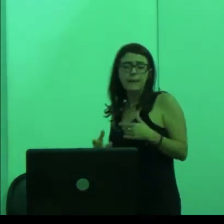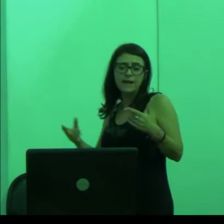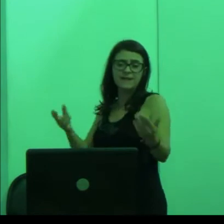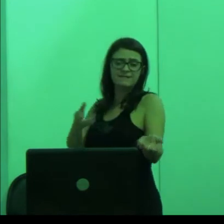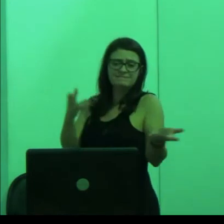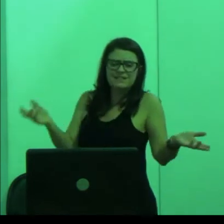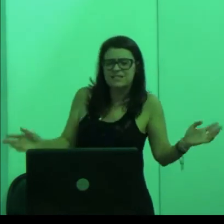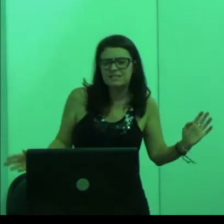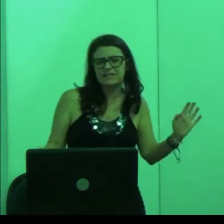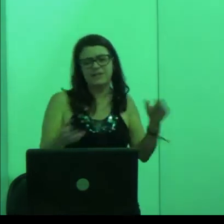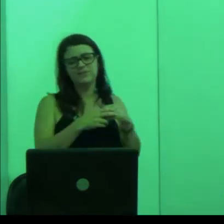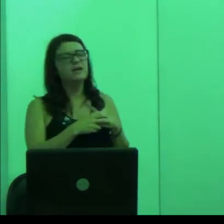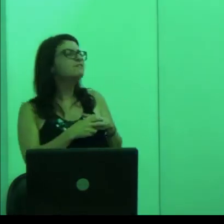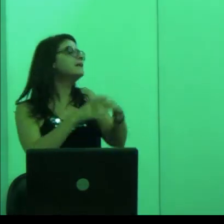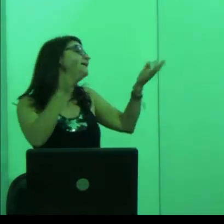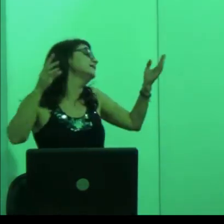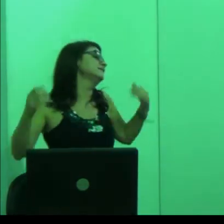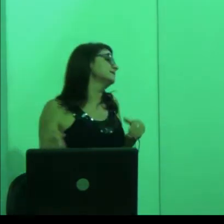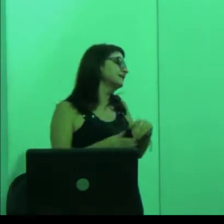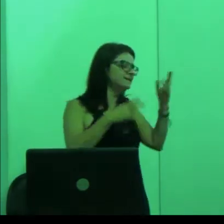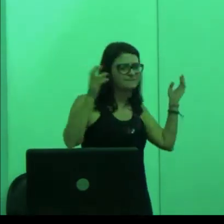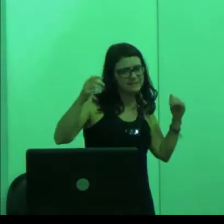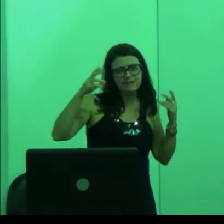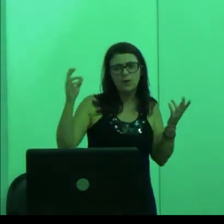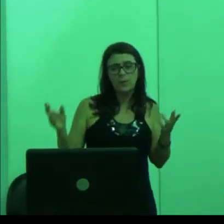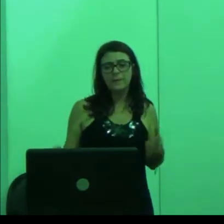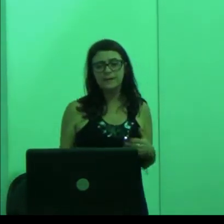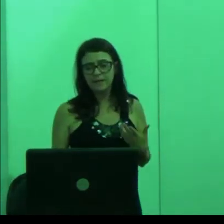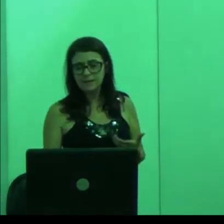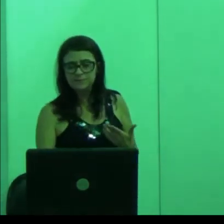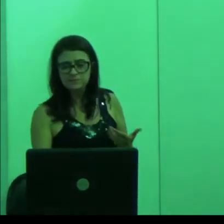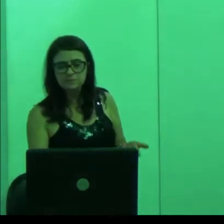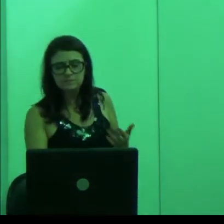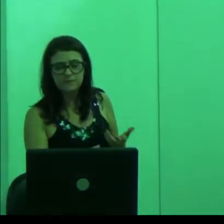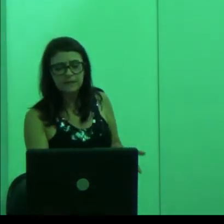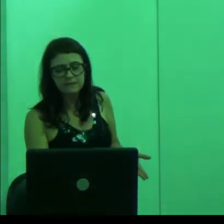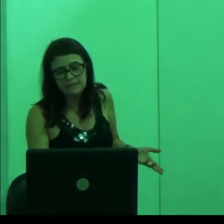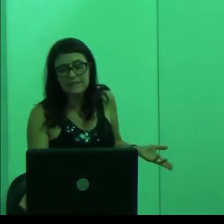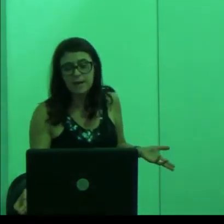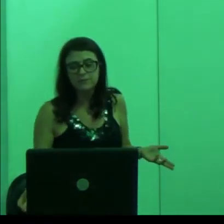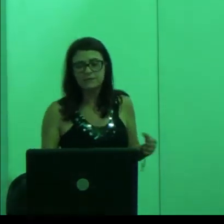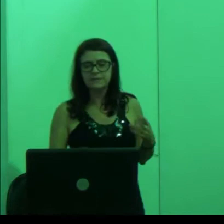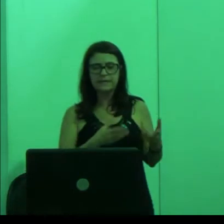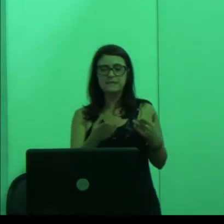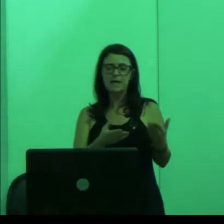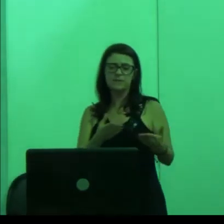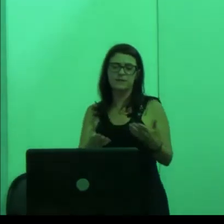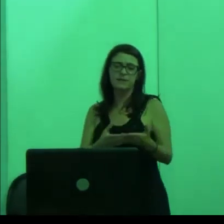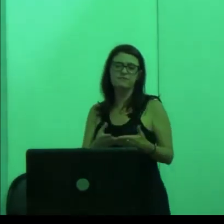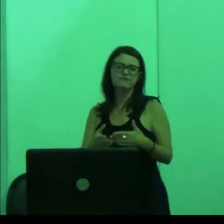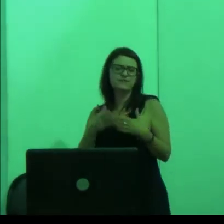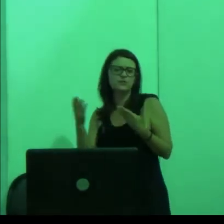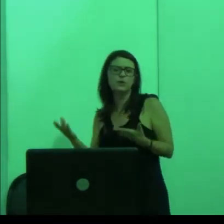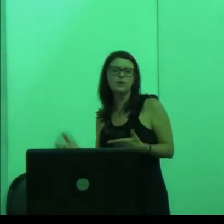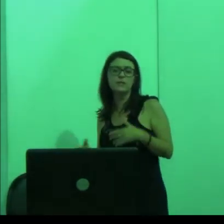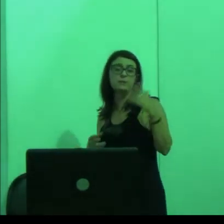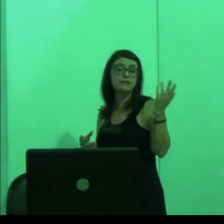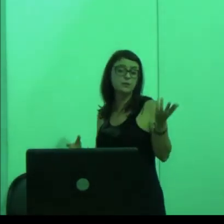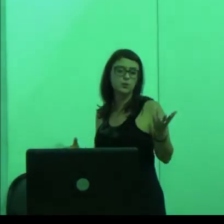Aí, achei estranho. Falei, mas ela quer manter, tá bom. E ela, né, vocês sabem, quem sabe ela vai fazer outra coisa, ela perdeu o